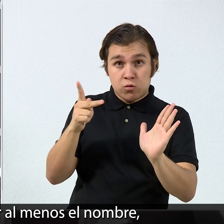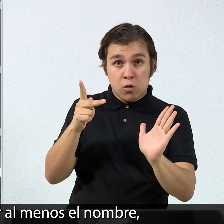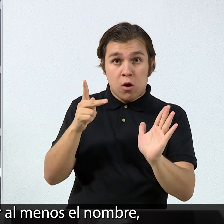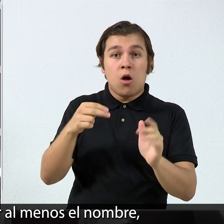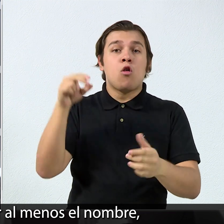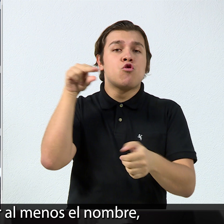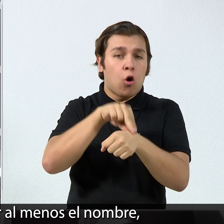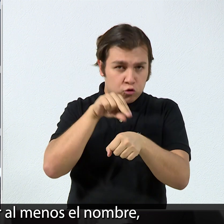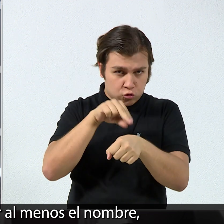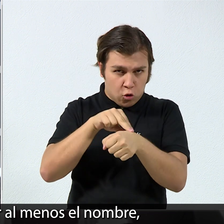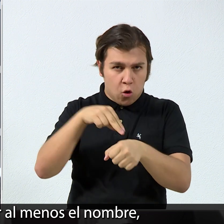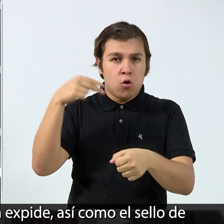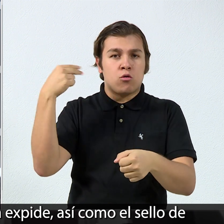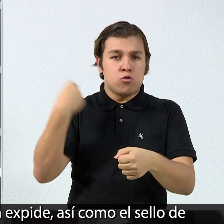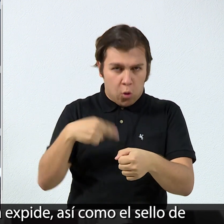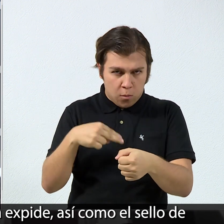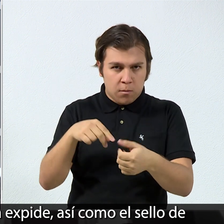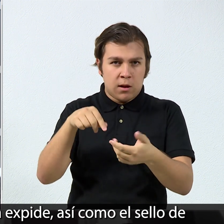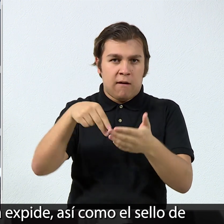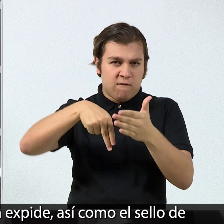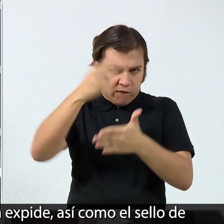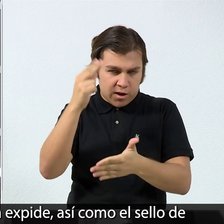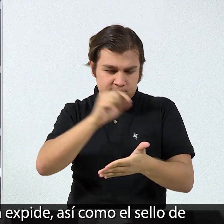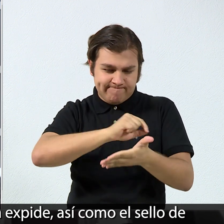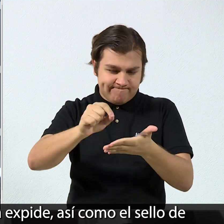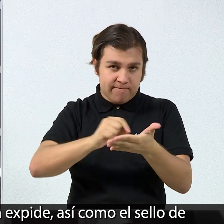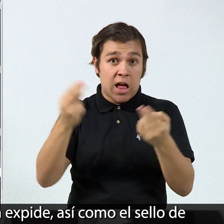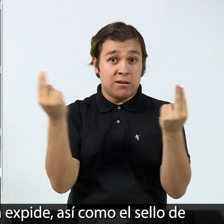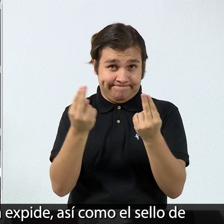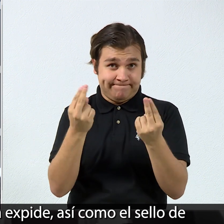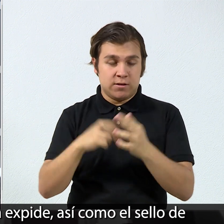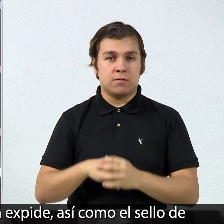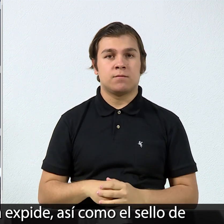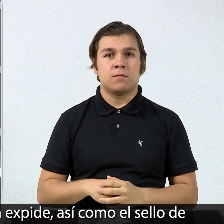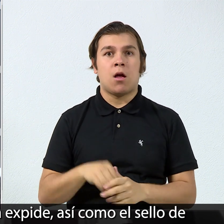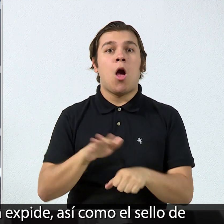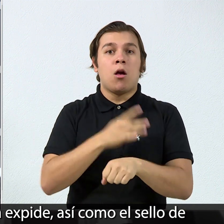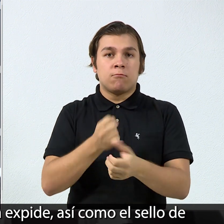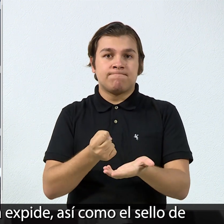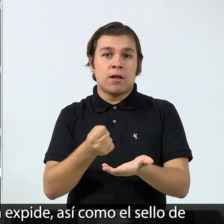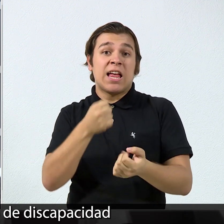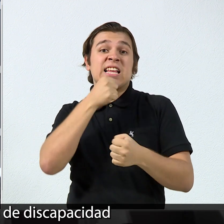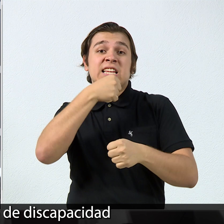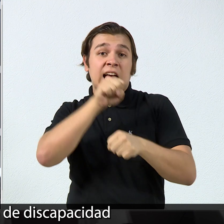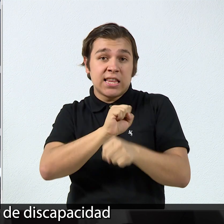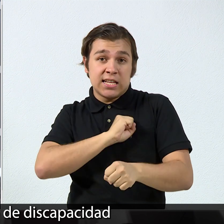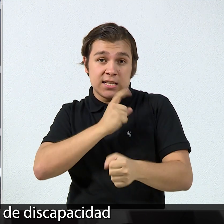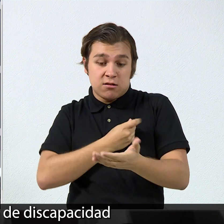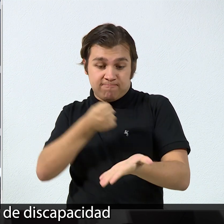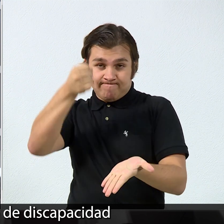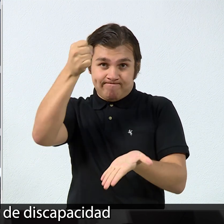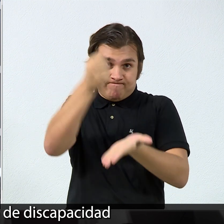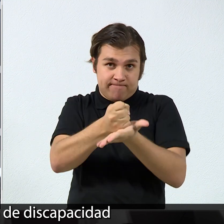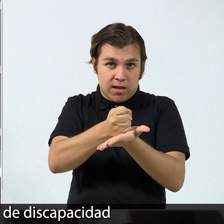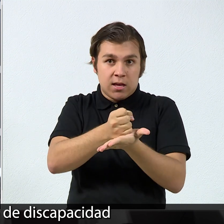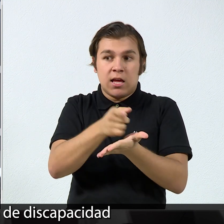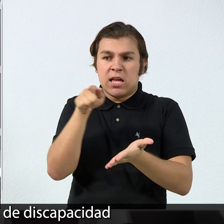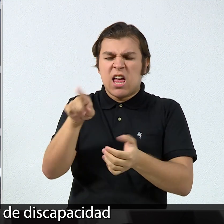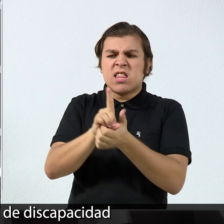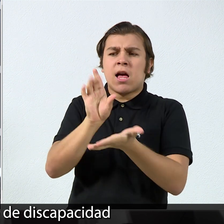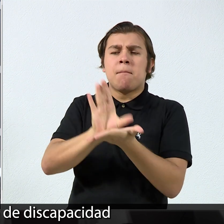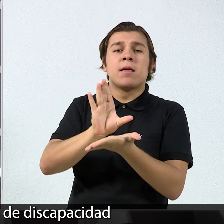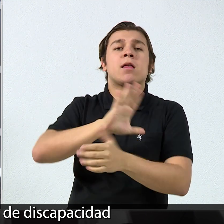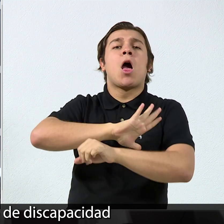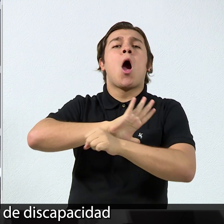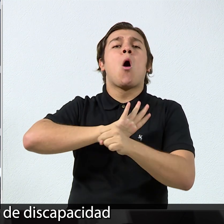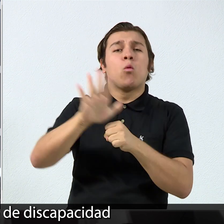y número de cédula profesional de la persona médica que la expide, así como el sello de la institución y precisar el tipo de